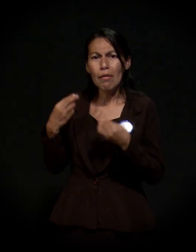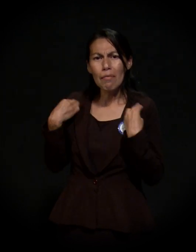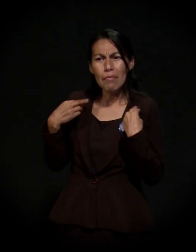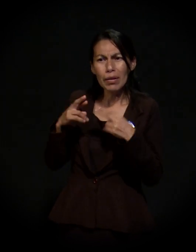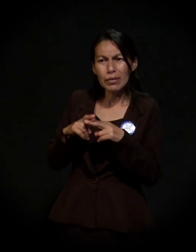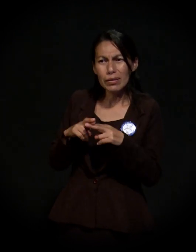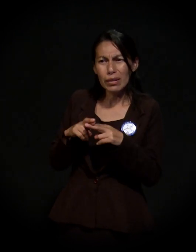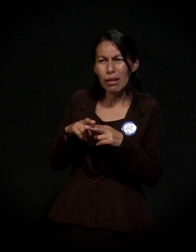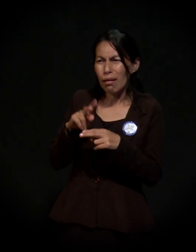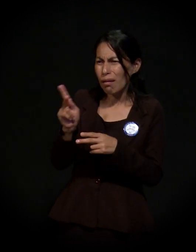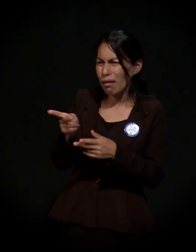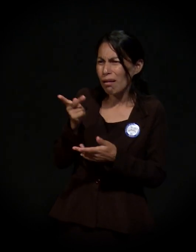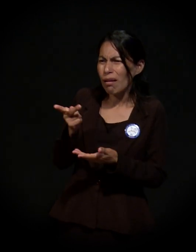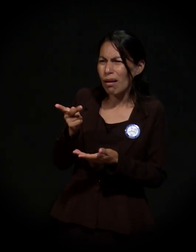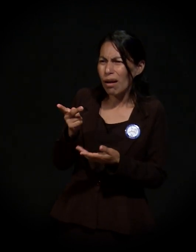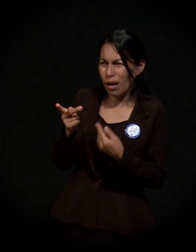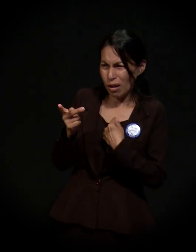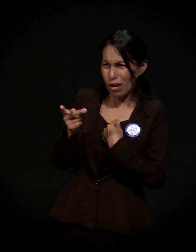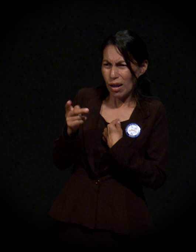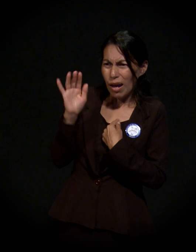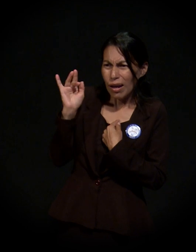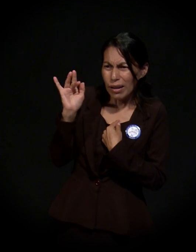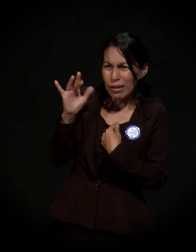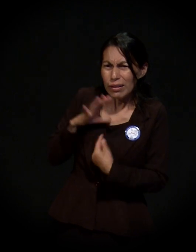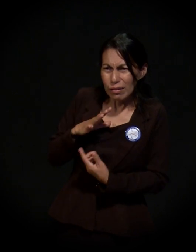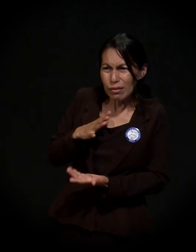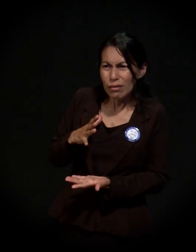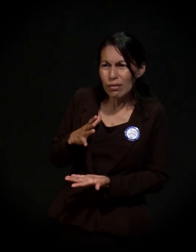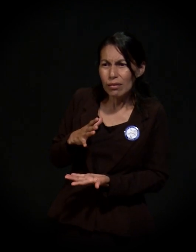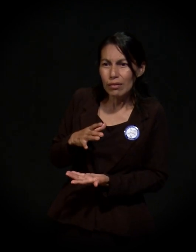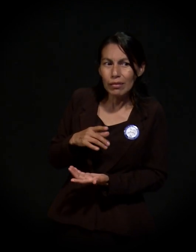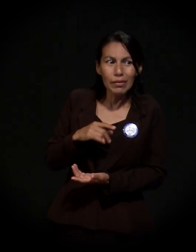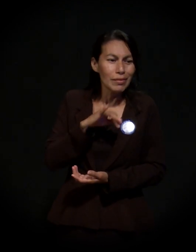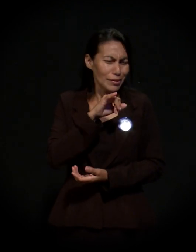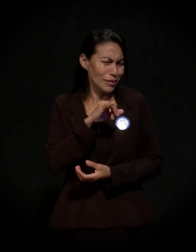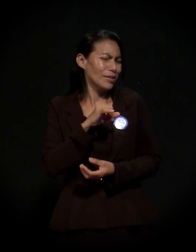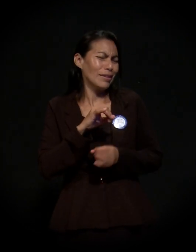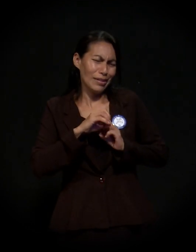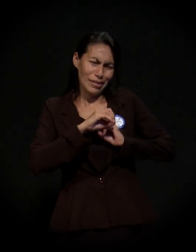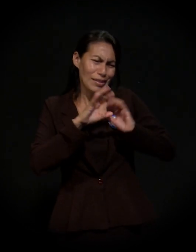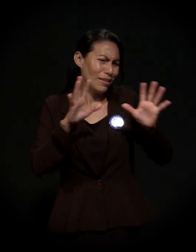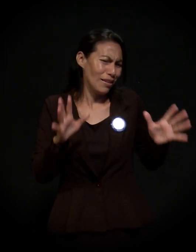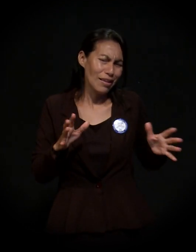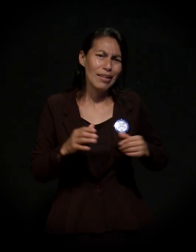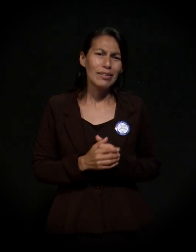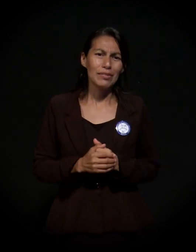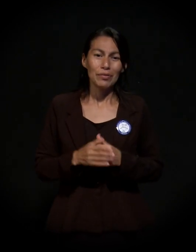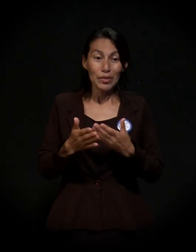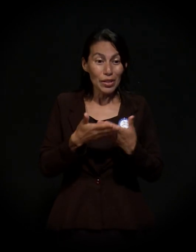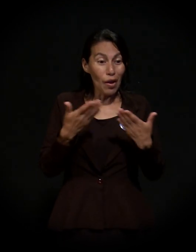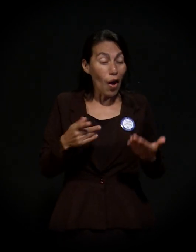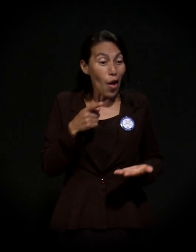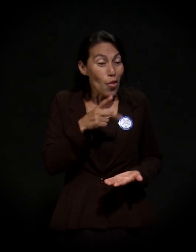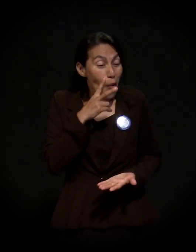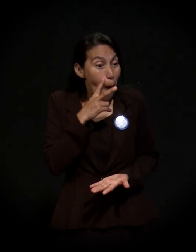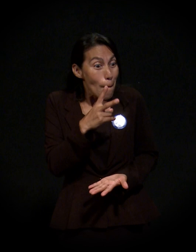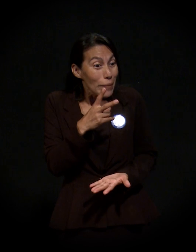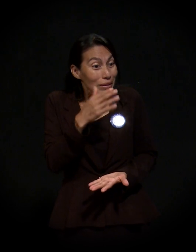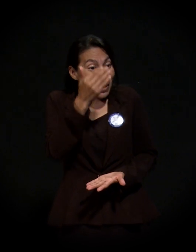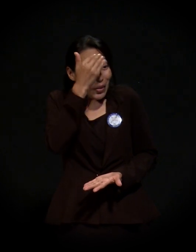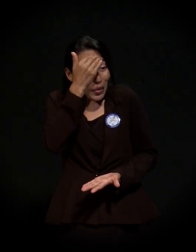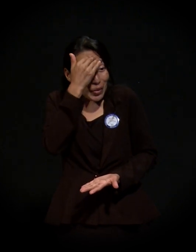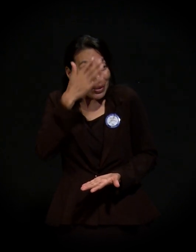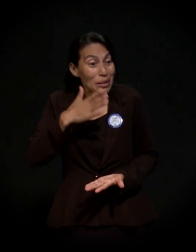un ángel. Le dije, claro que sí tienes un ángel. Le dije, Amén. y ahora tú tuviste el privilegio